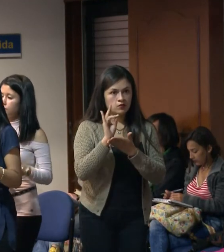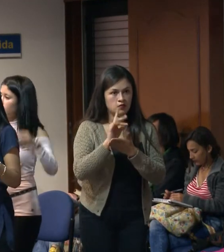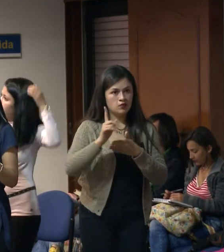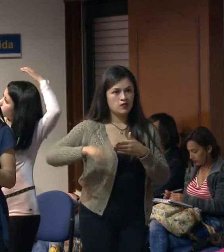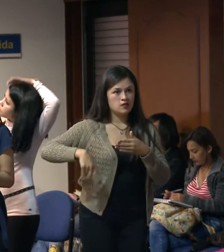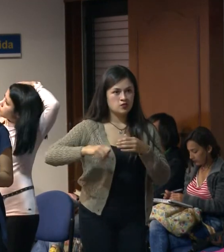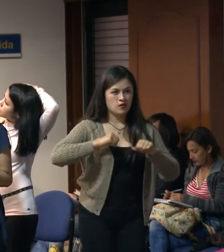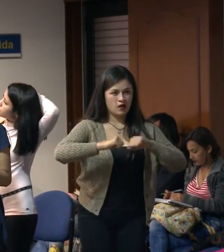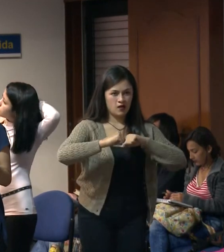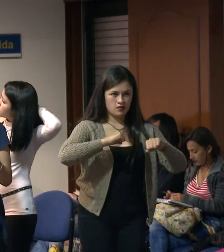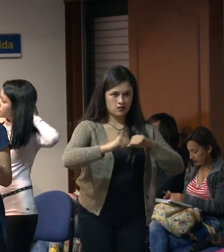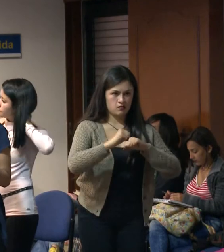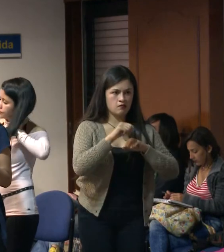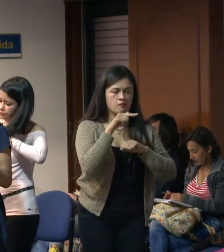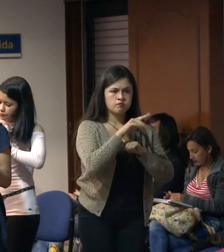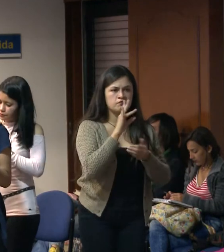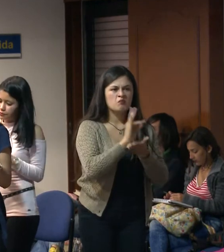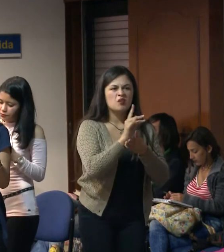Entonces, en este modelo,